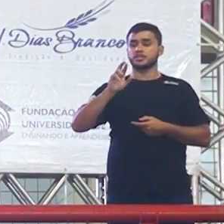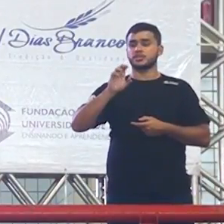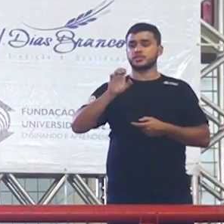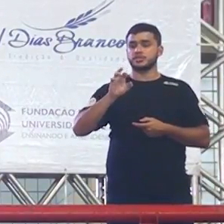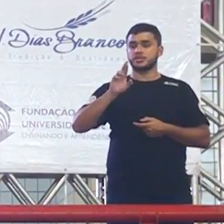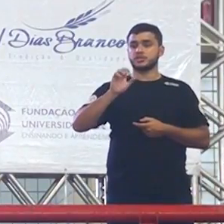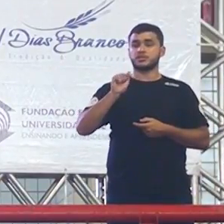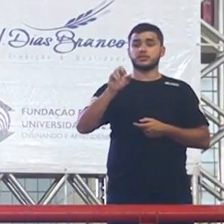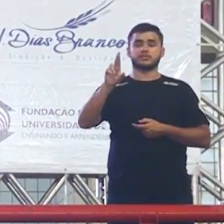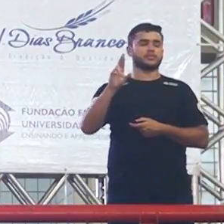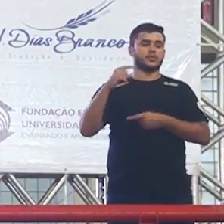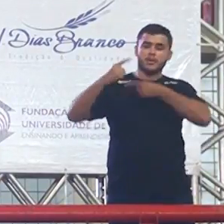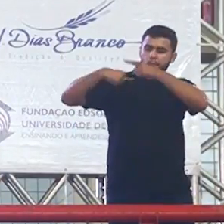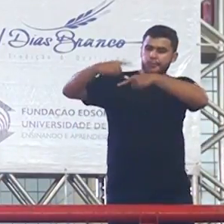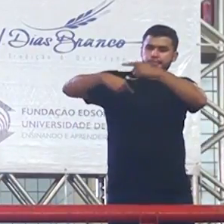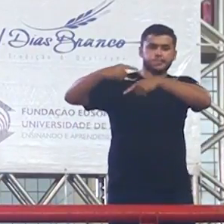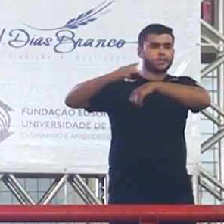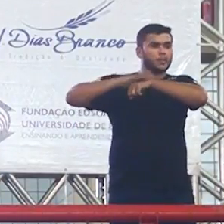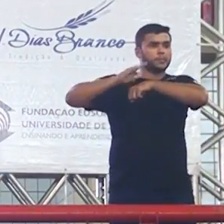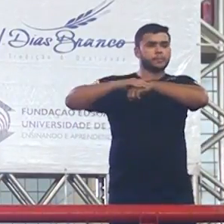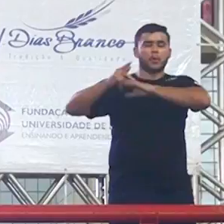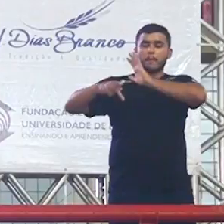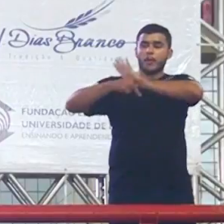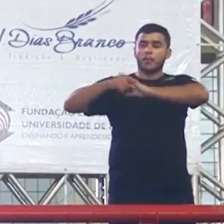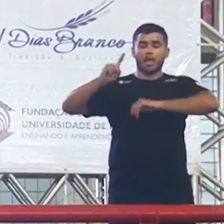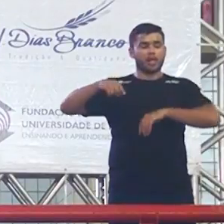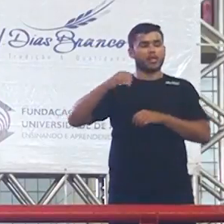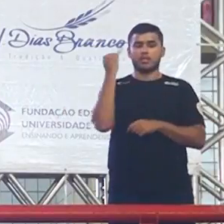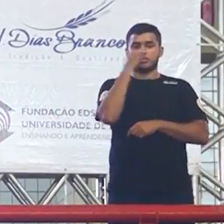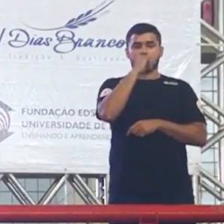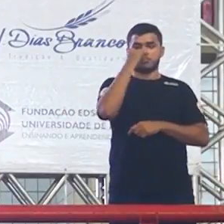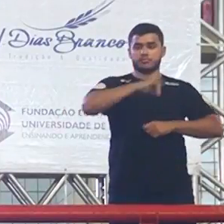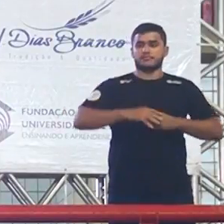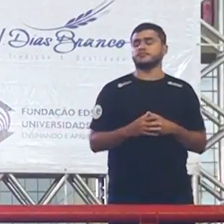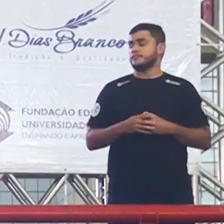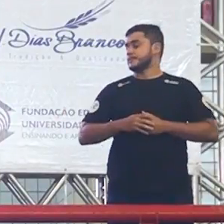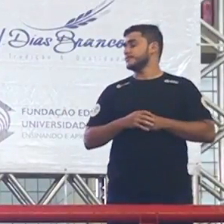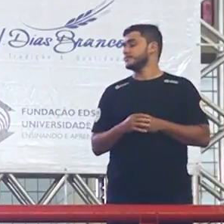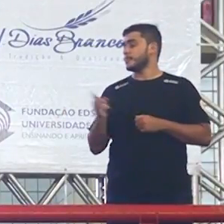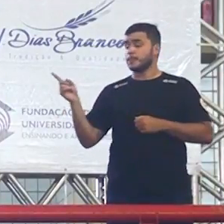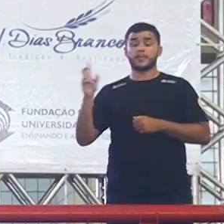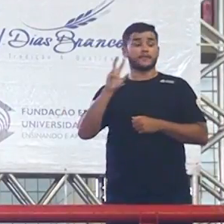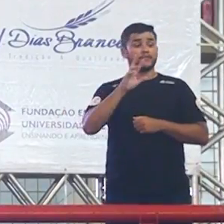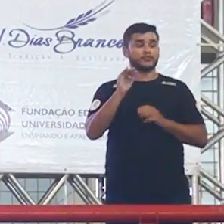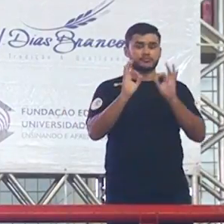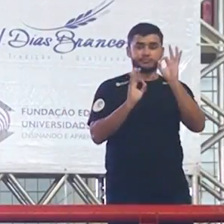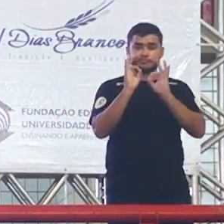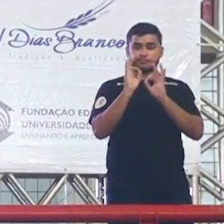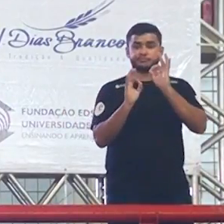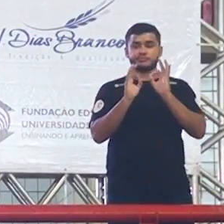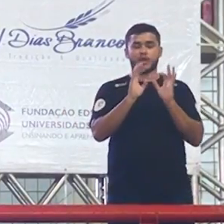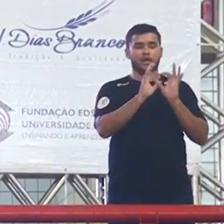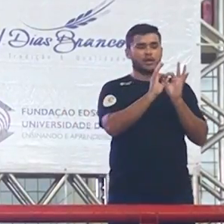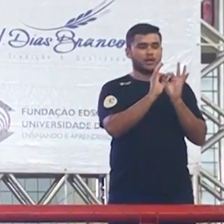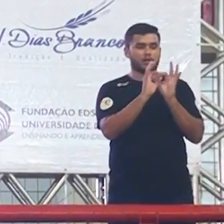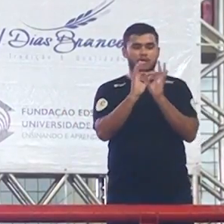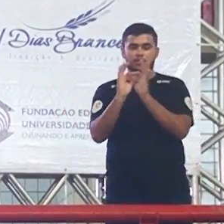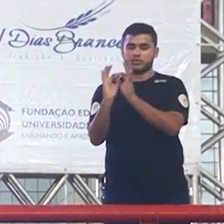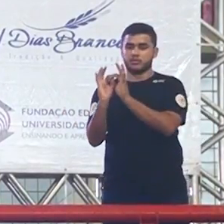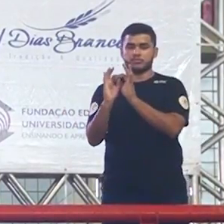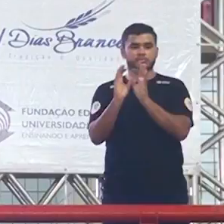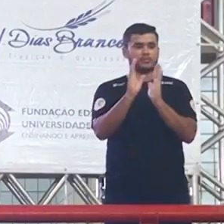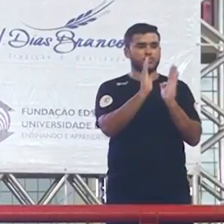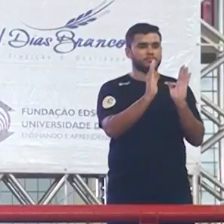pessoal? Gerar energia elétrica. Beleza. E essa corrente elétrica, ela vai organizadamente. O